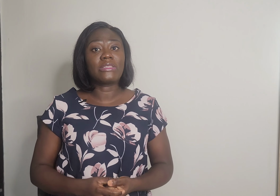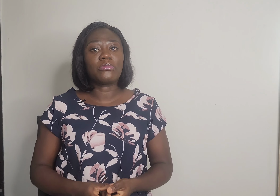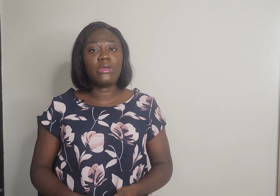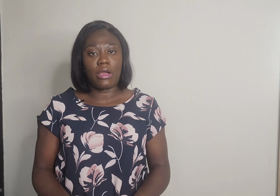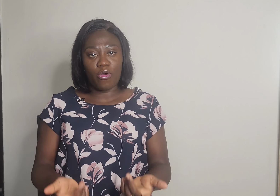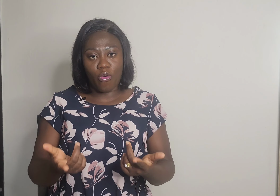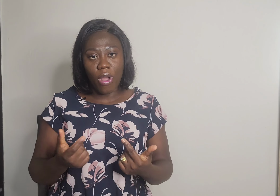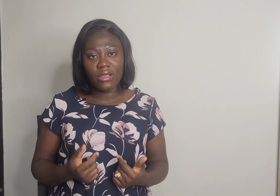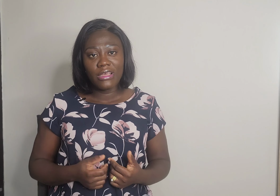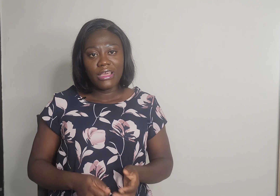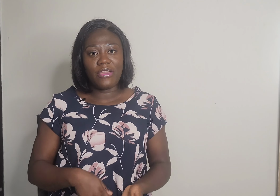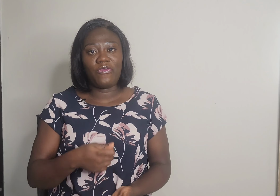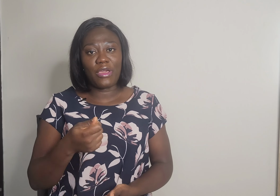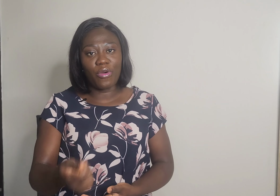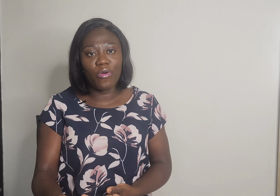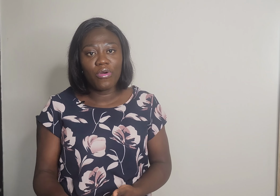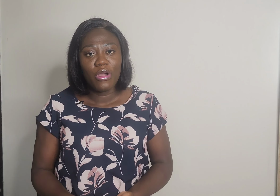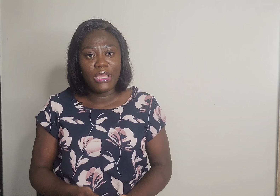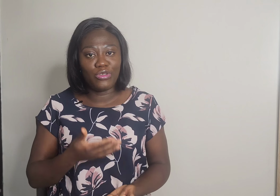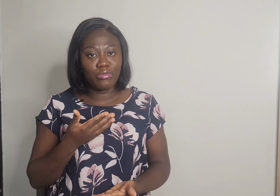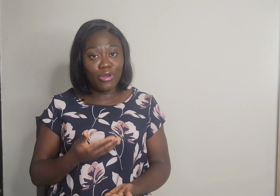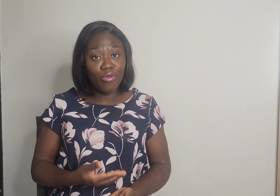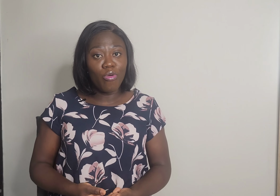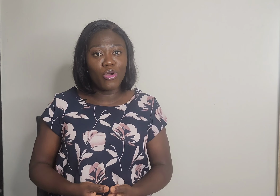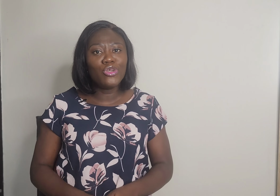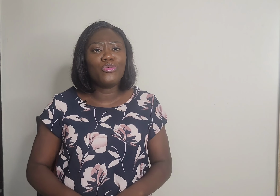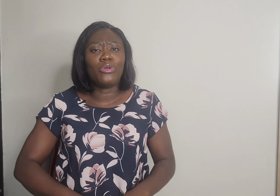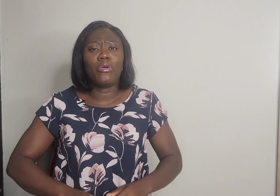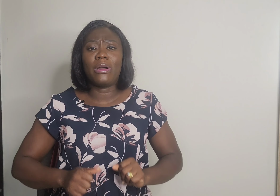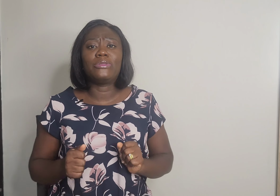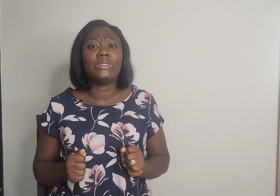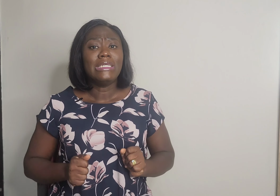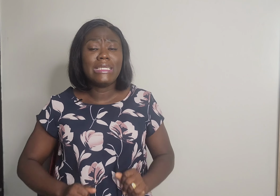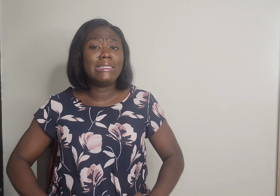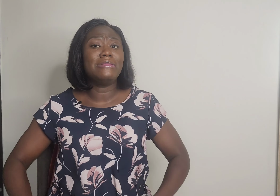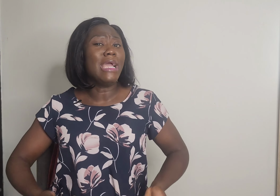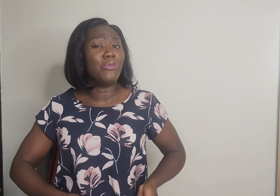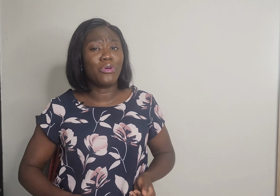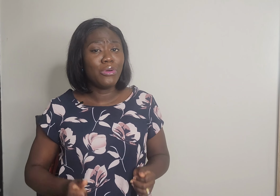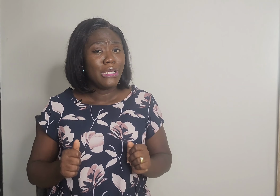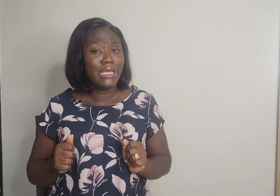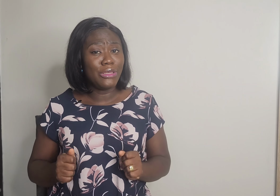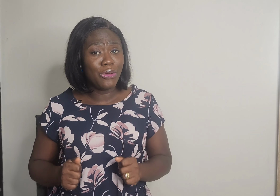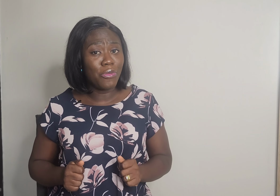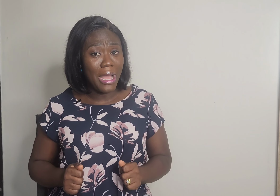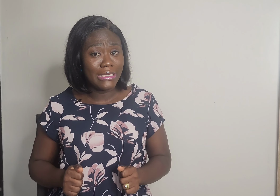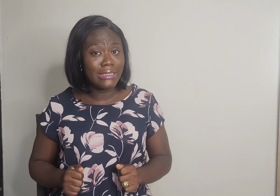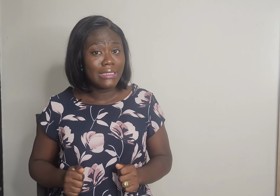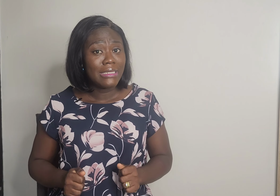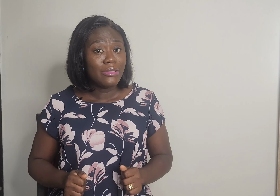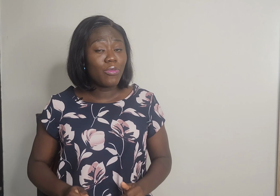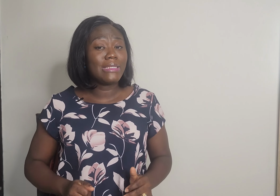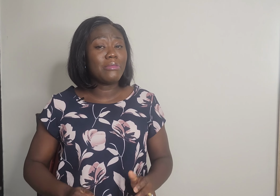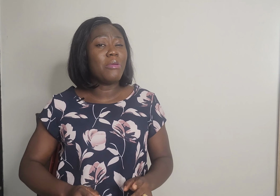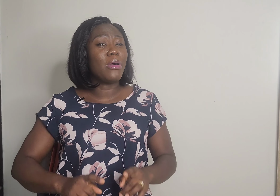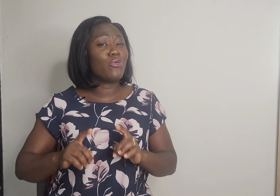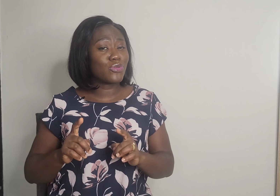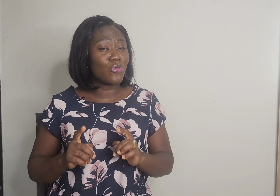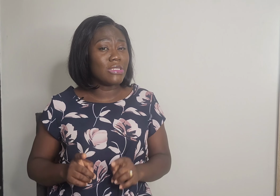sọ pé àkàn wá, ẹ fẹ́ nǹkan, ẹ dúpẹ́ lọ́wọ́ wọn, inú wọn náà máa dùn. Ṣé dẹ̀ rí àwọn èèyàn wa yìí tó bá jẹ́ pé ń bá wọn sọ̀rọ̀ ní